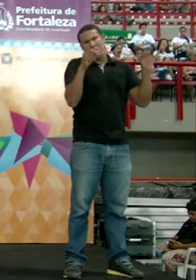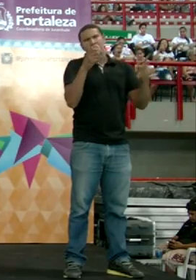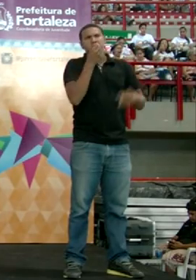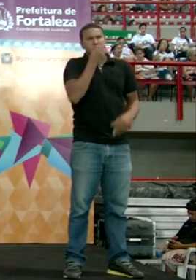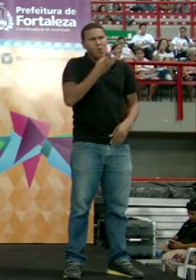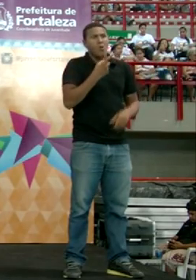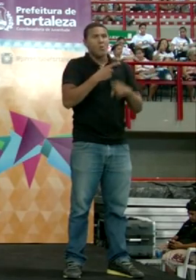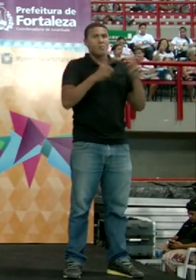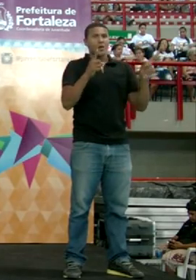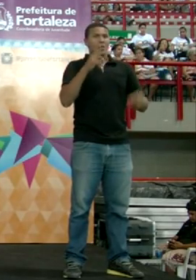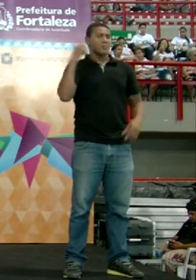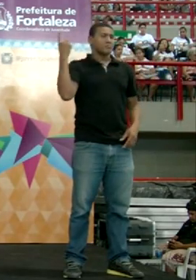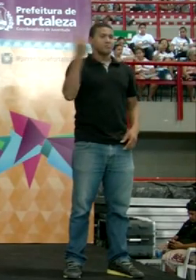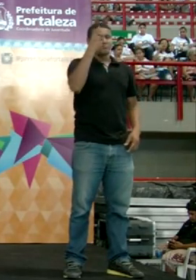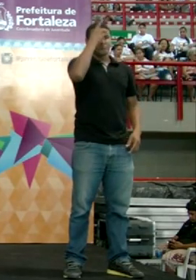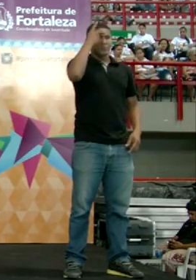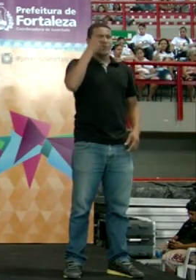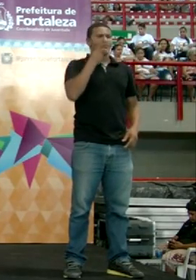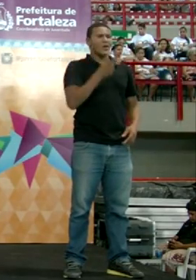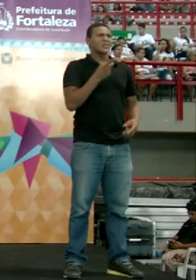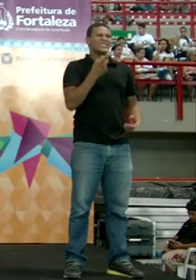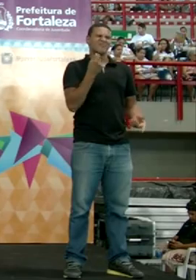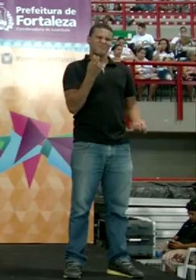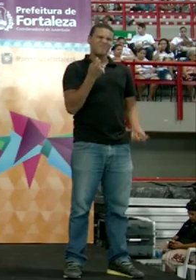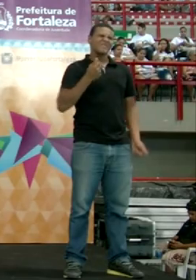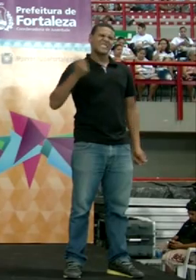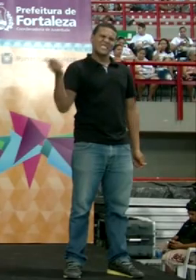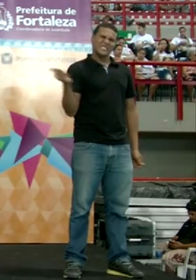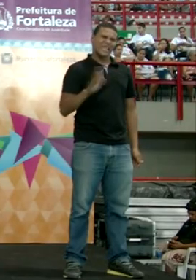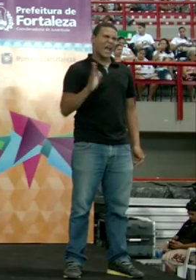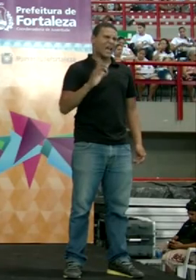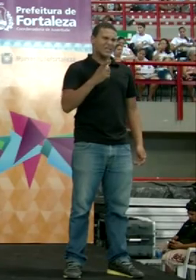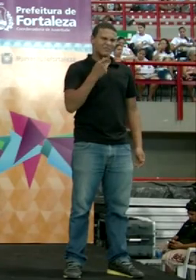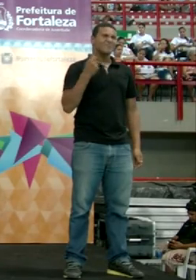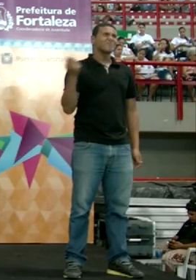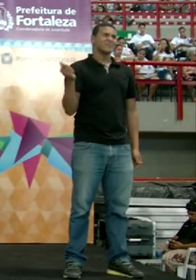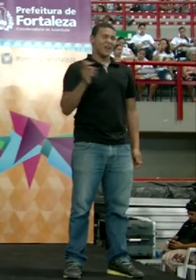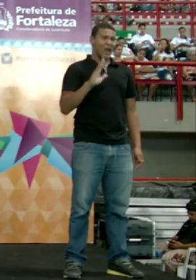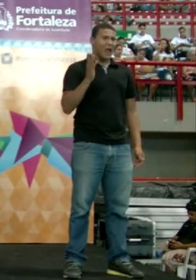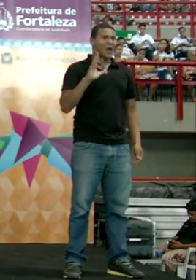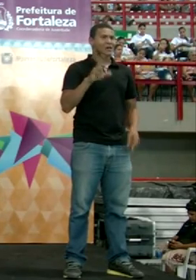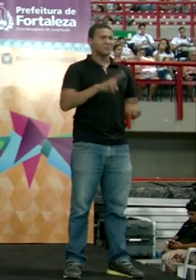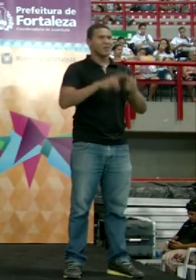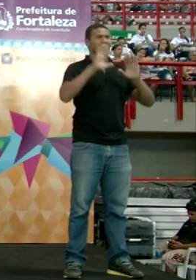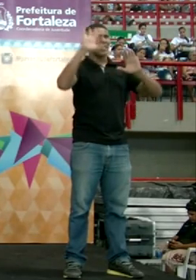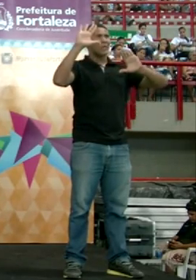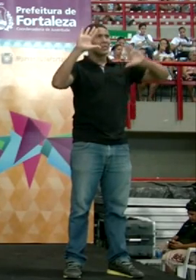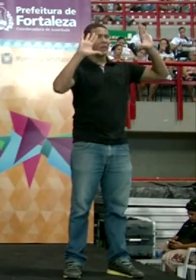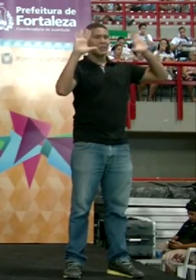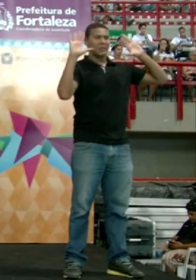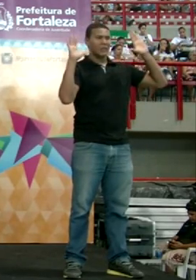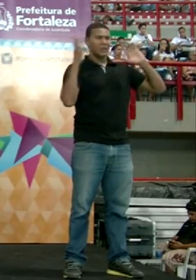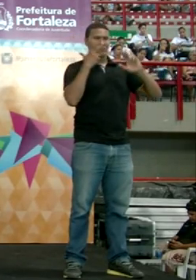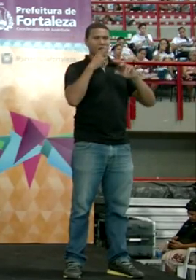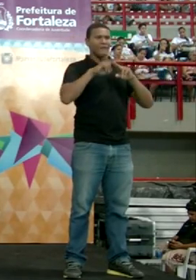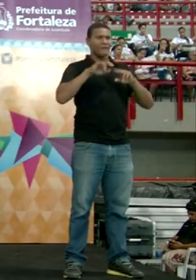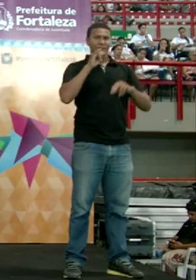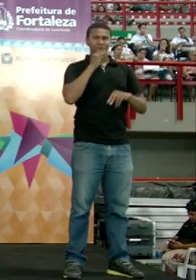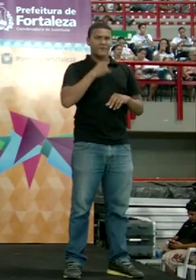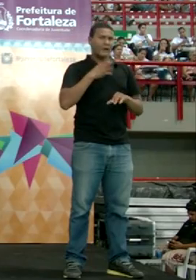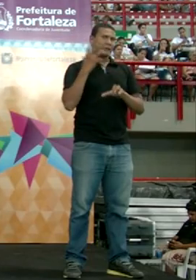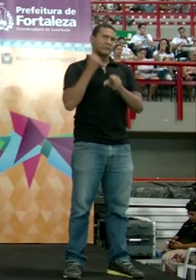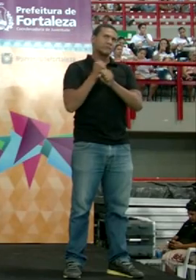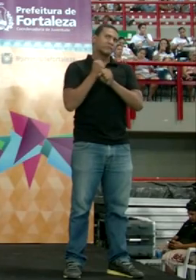custo seria muito elevado e seriam necessários muitos anos para retirar esse custo. O fato é que no